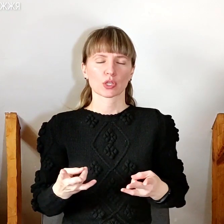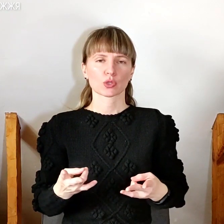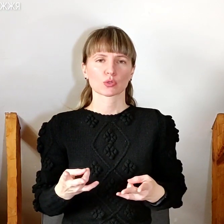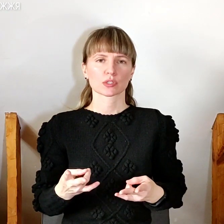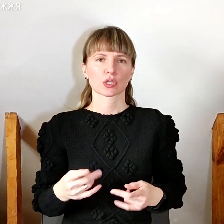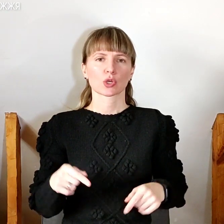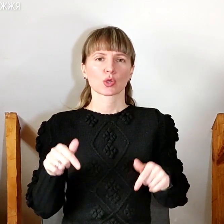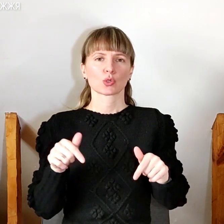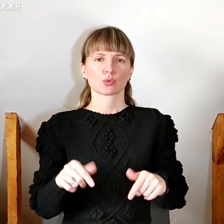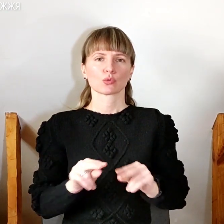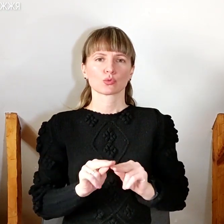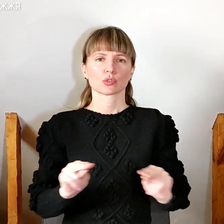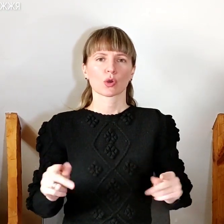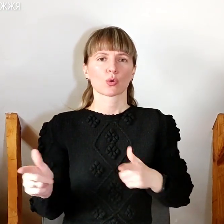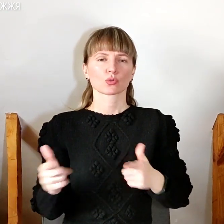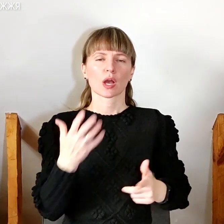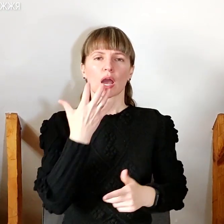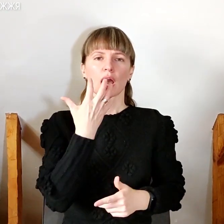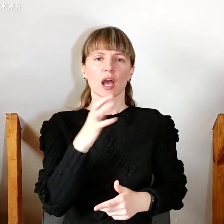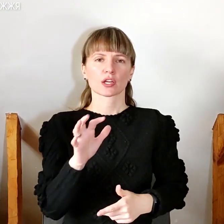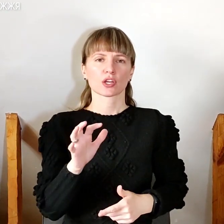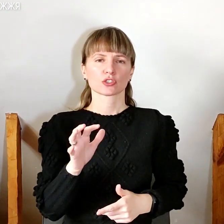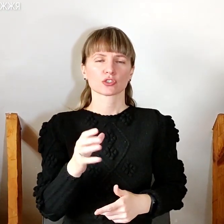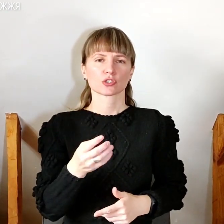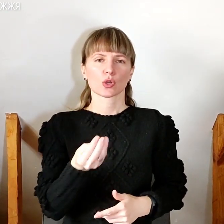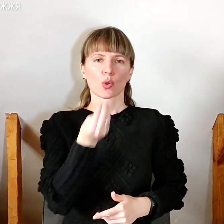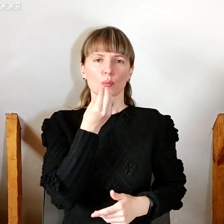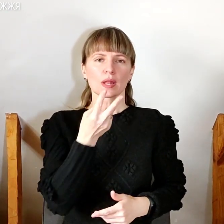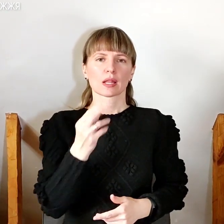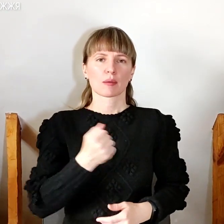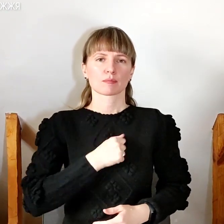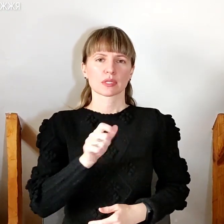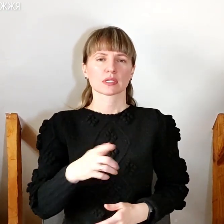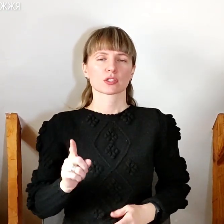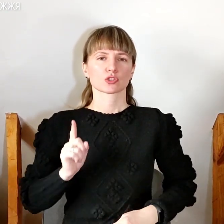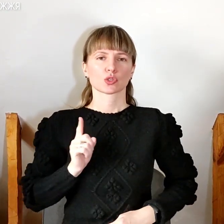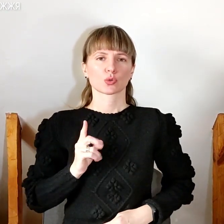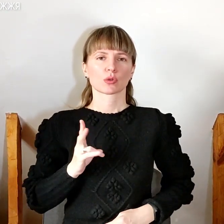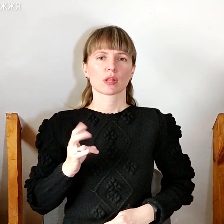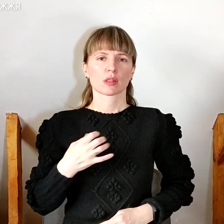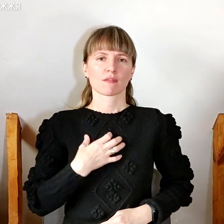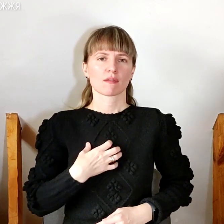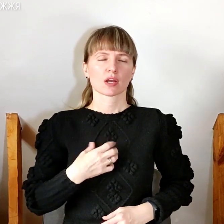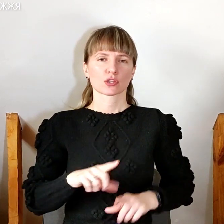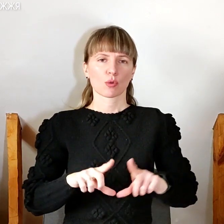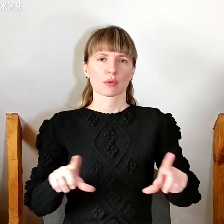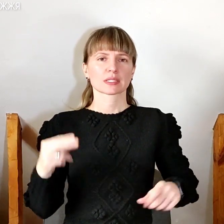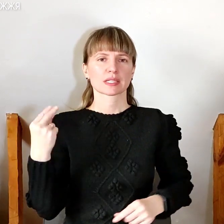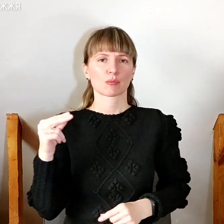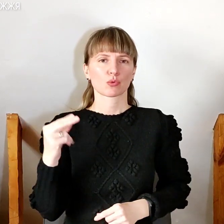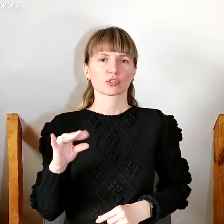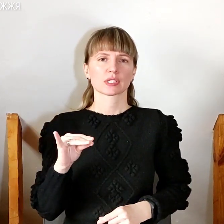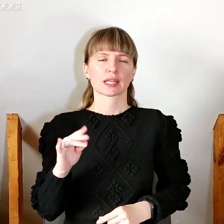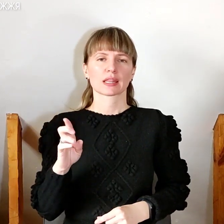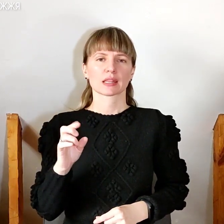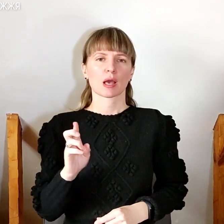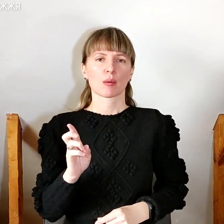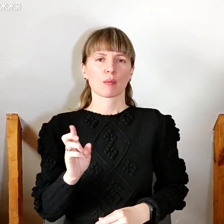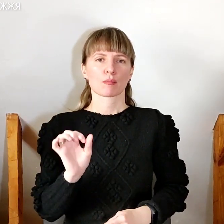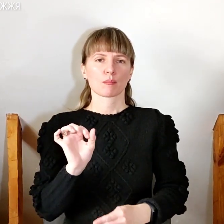Тут же вчителі готують гарячі обіди для бійців, які чергують на стратегічних об'єктах Запоріжжя та на блокпостах нашого